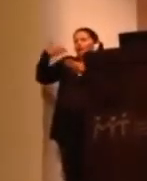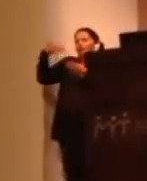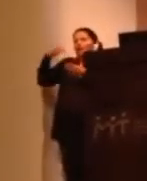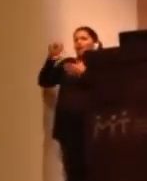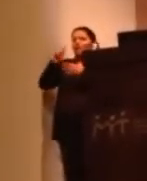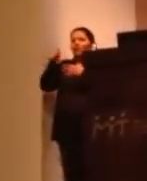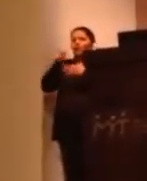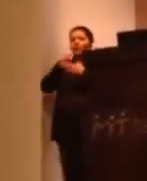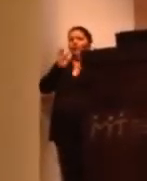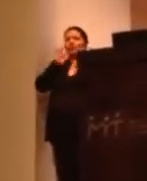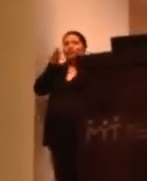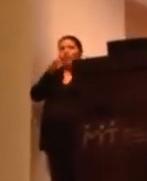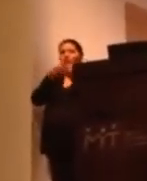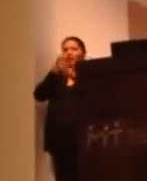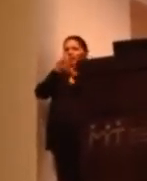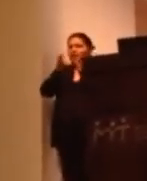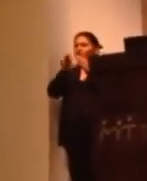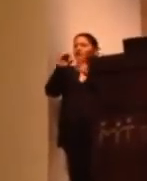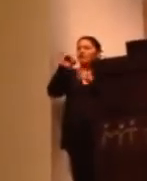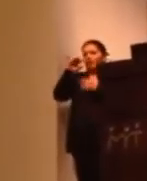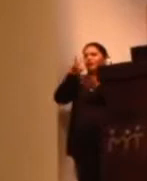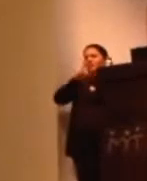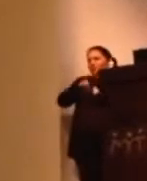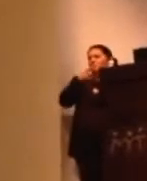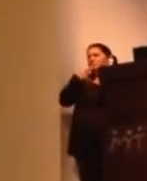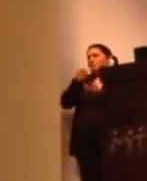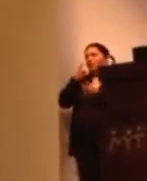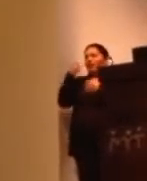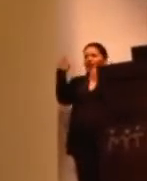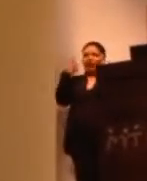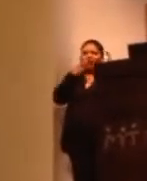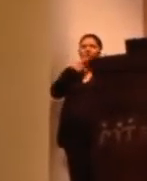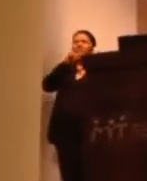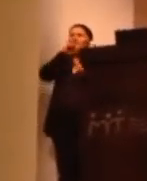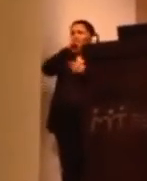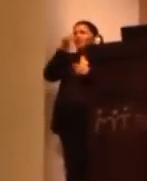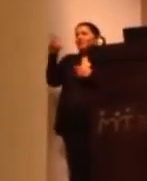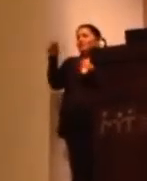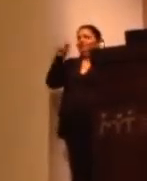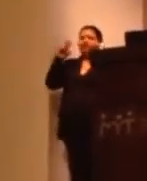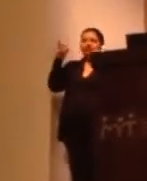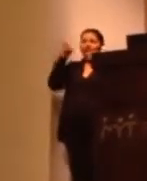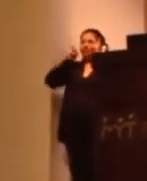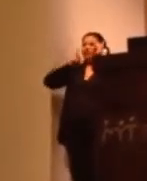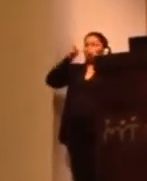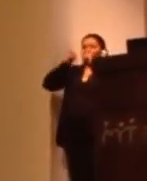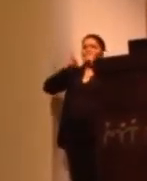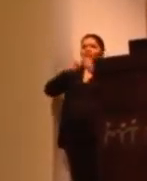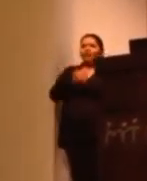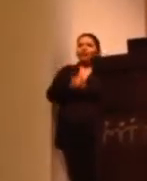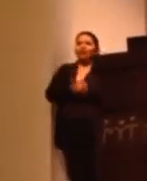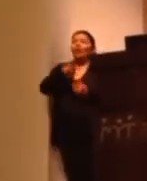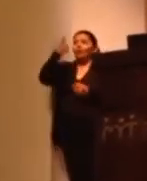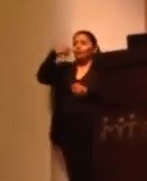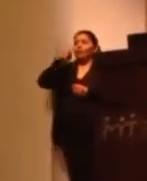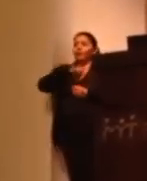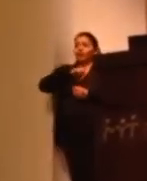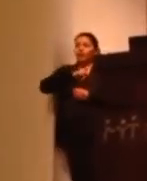ocasiones y ya pues dicen, ah, sí, sí sirve, no, no sirve. Sirve y no sirve. Para mí,